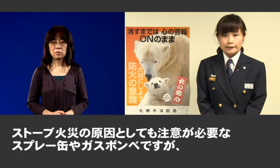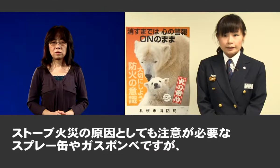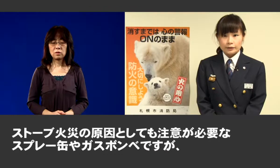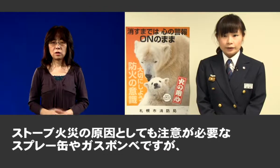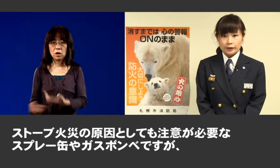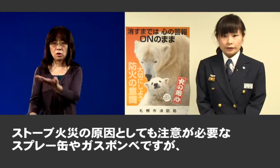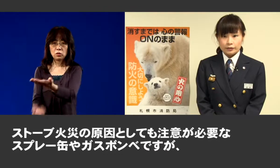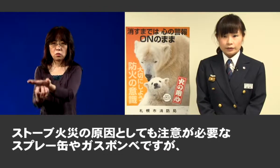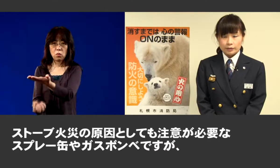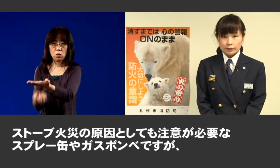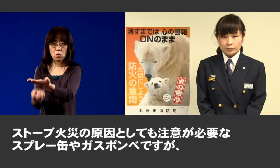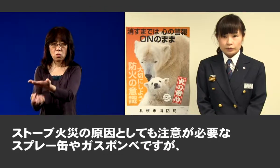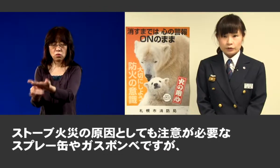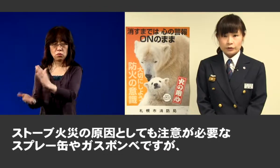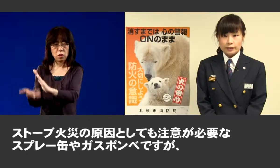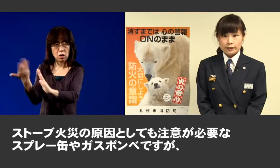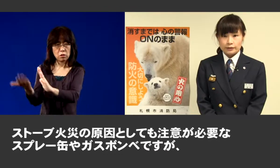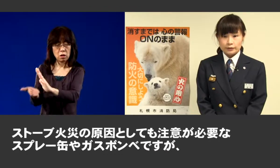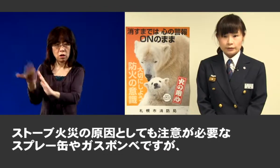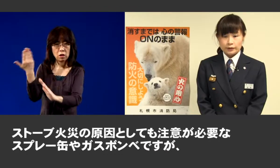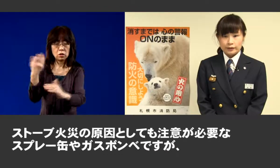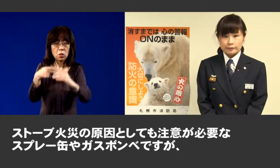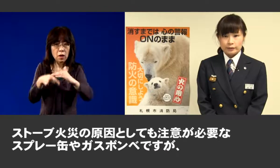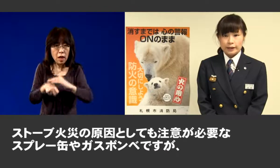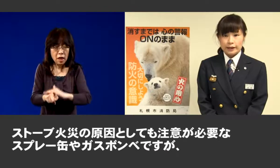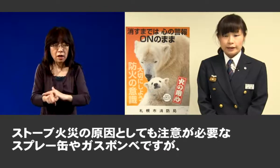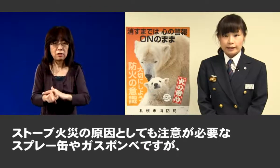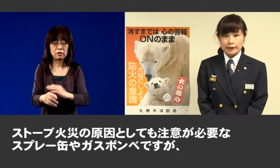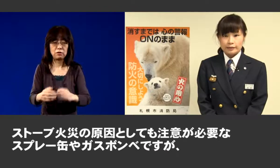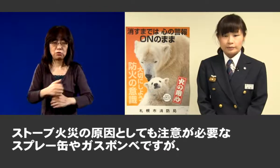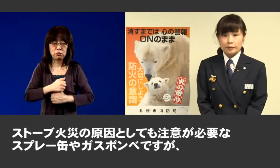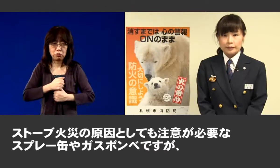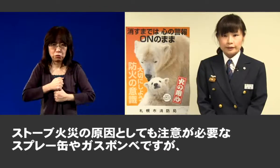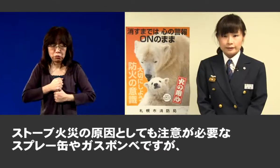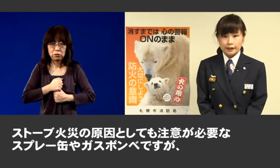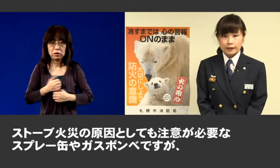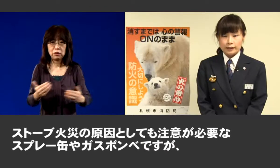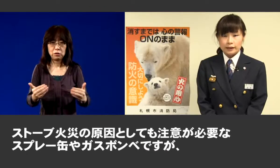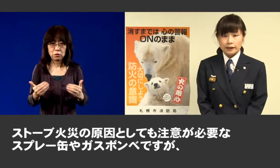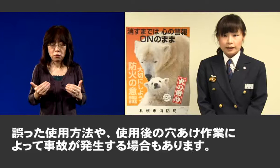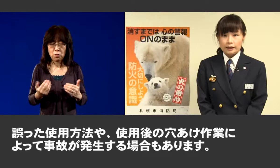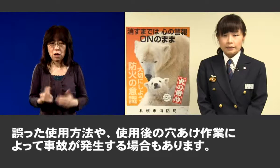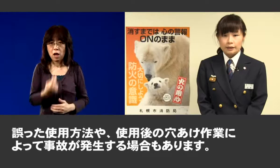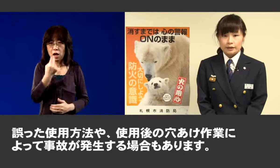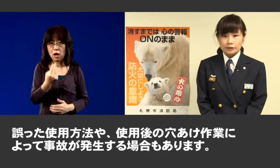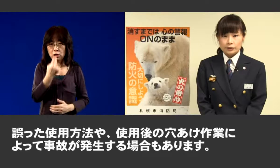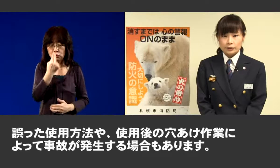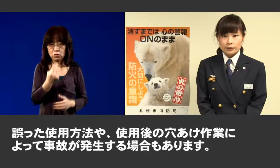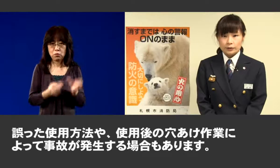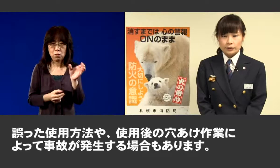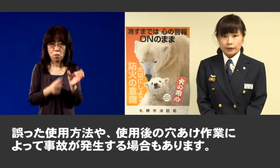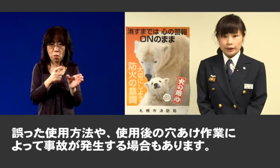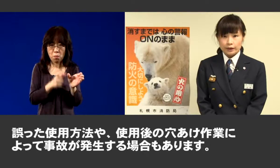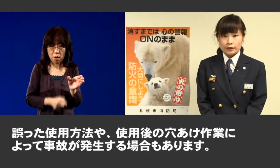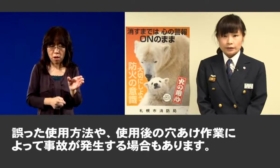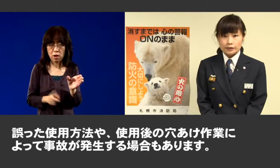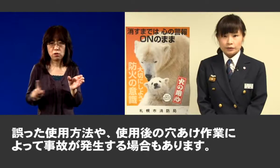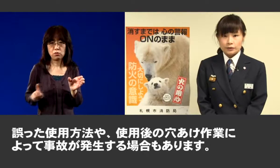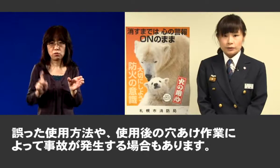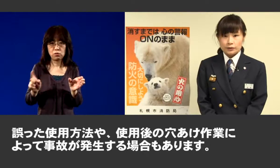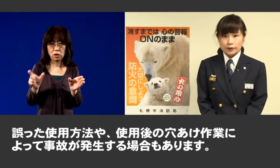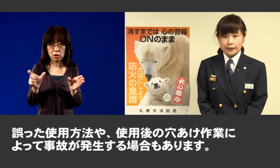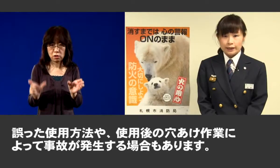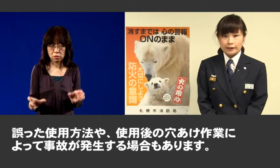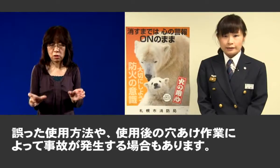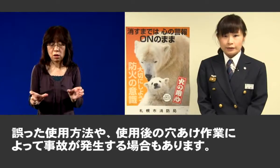ストーブ火災の原因としても注意が必要なスプレー缶やガスボンベですが、誤った使用方法や